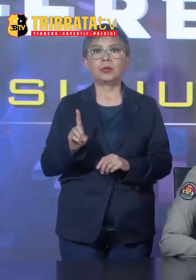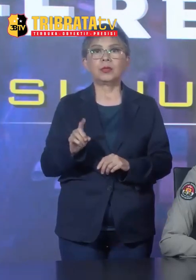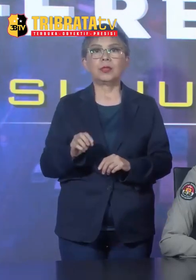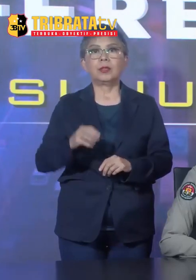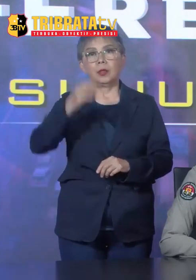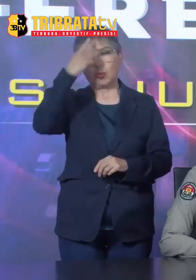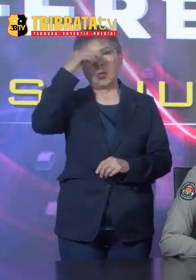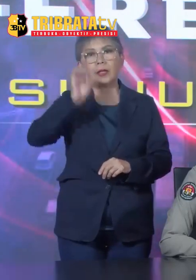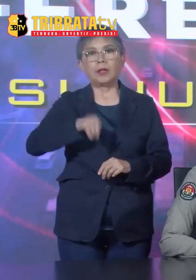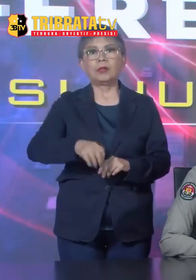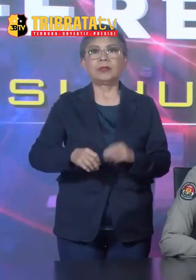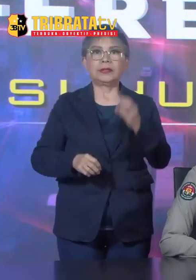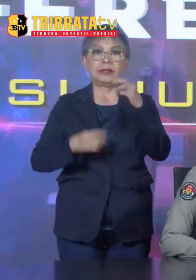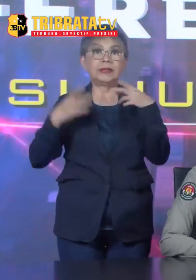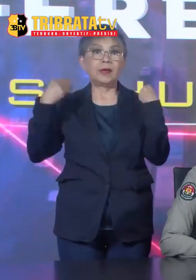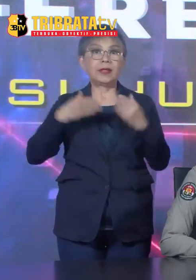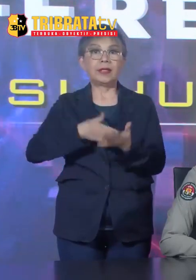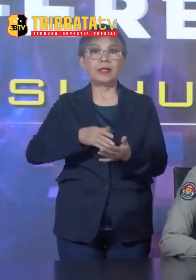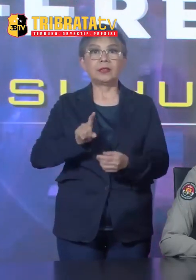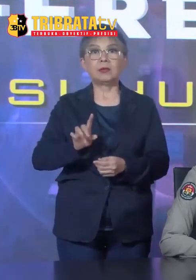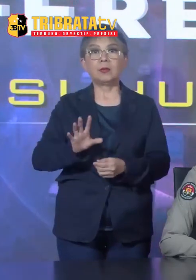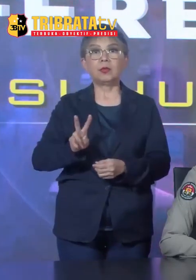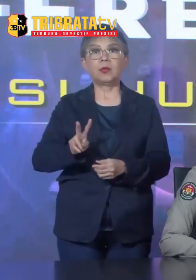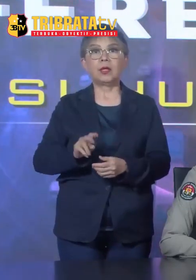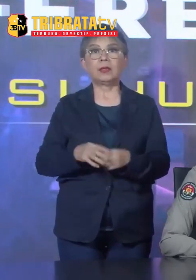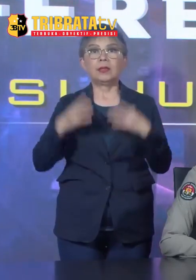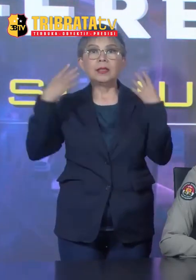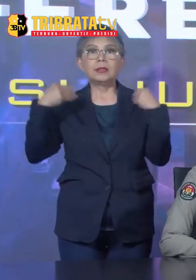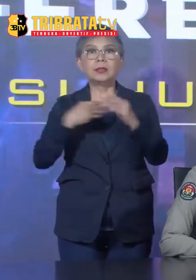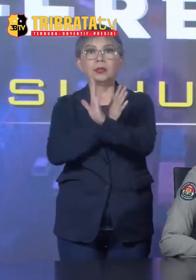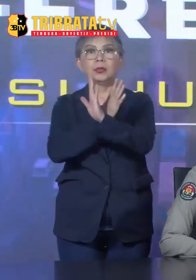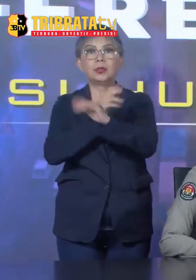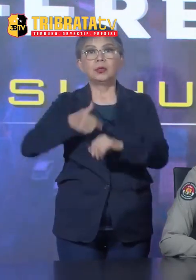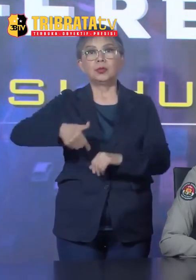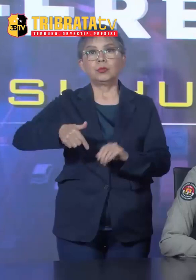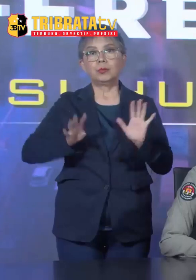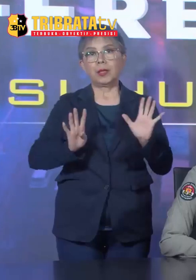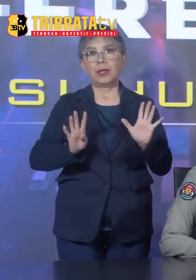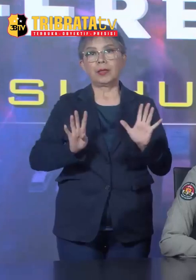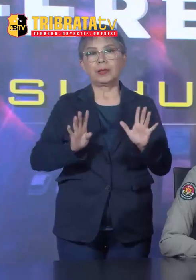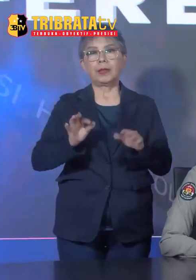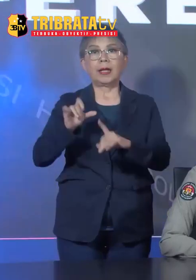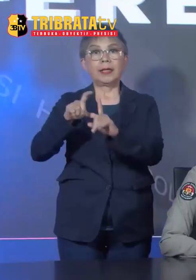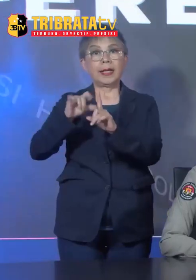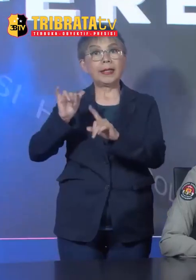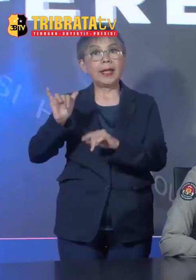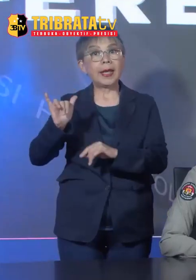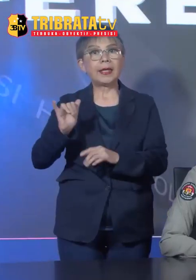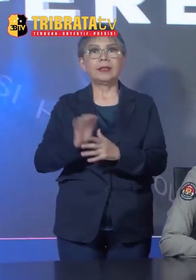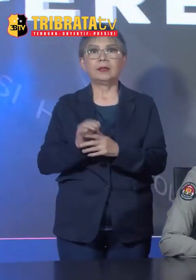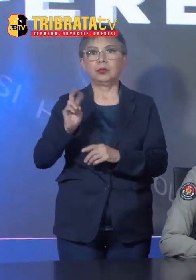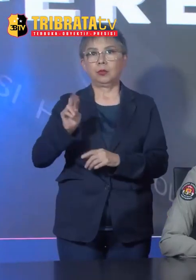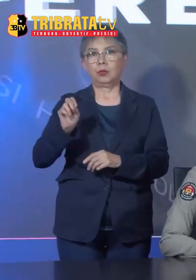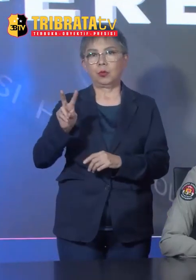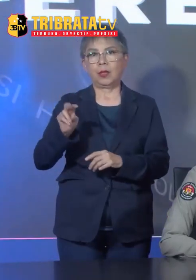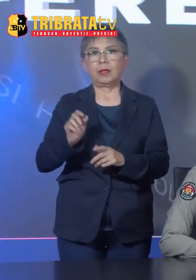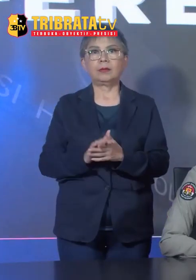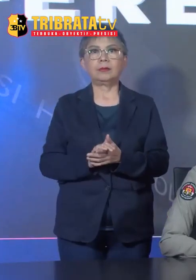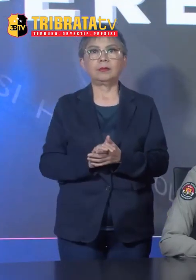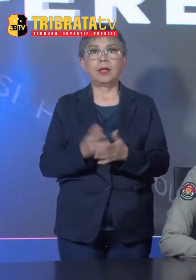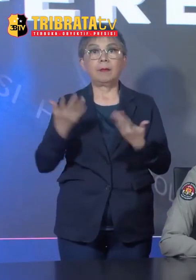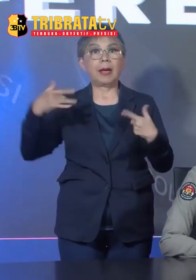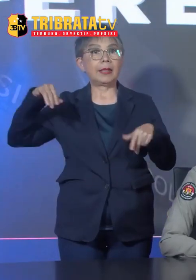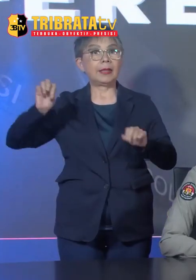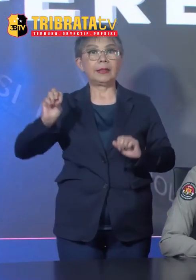Polda Jateng 152 Polda Jatim 79 Polda DIY 22